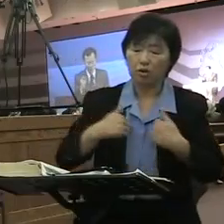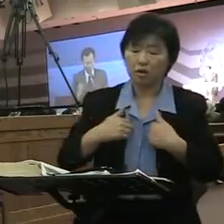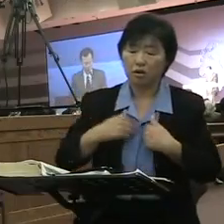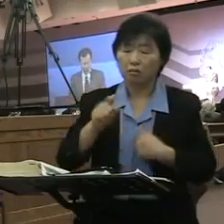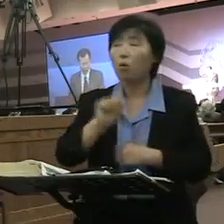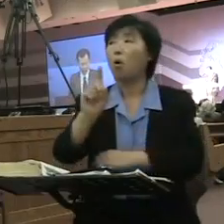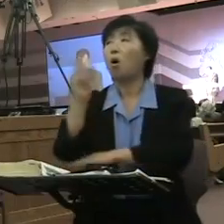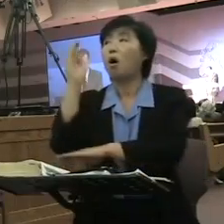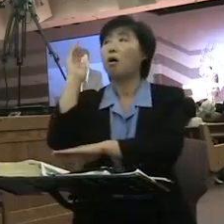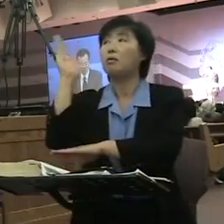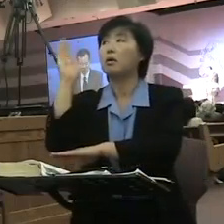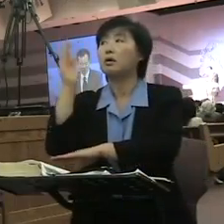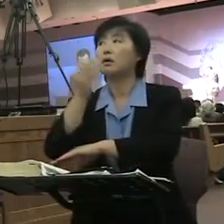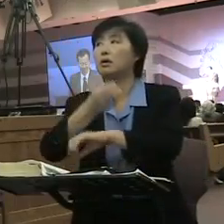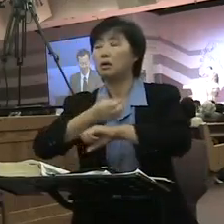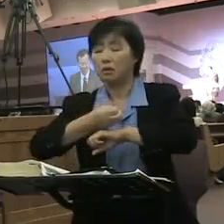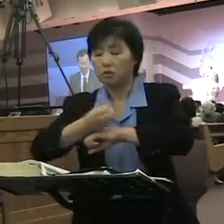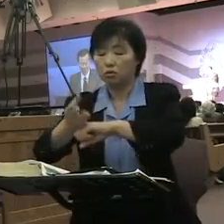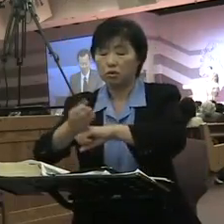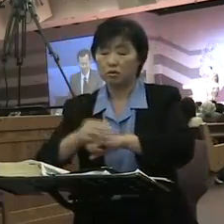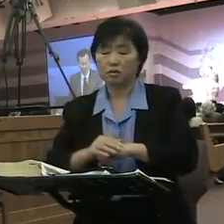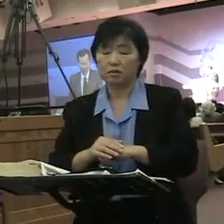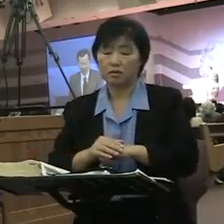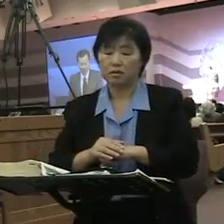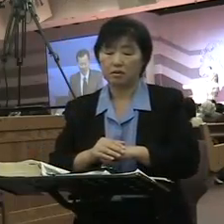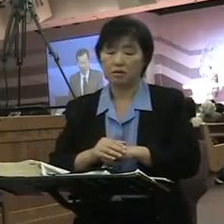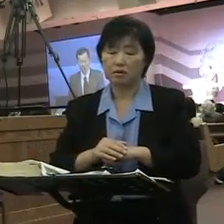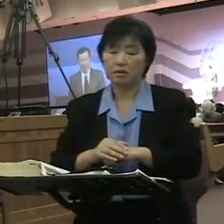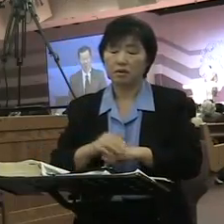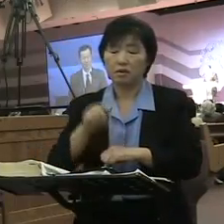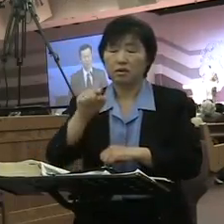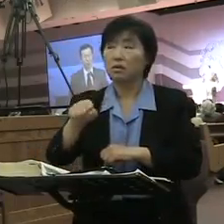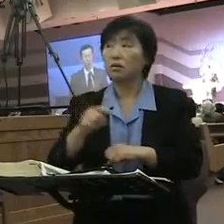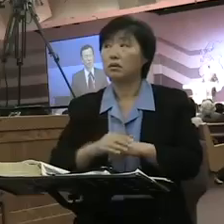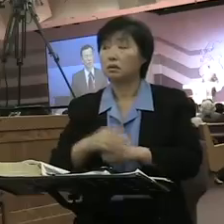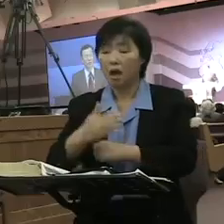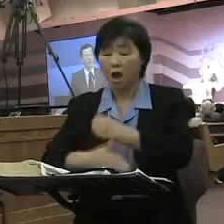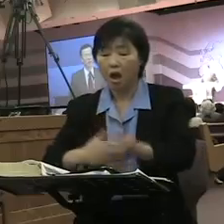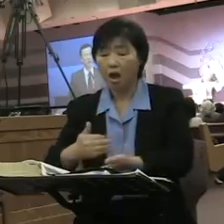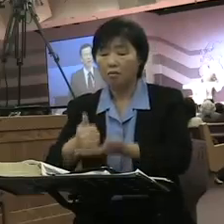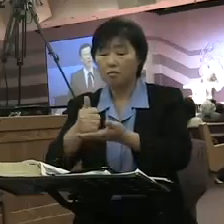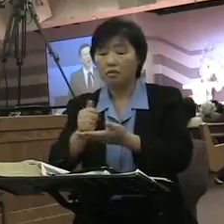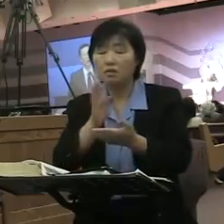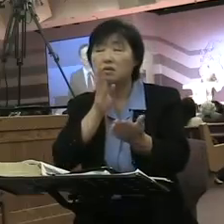무슨 메시지를 전해주시는 것인가요? 그것은 하나님께서 친히